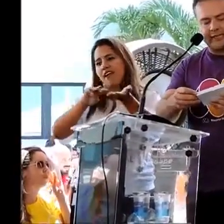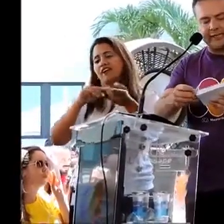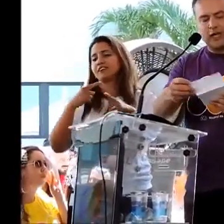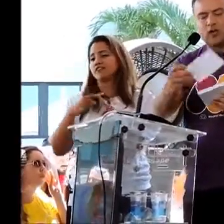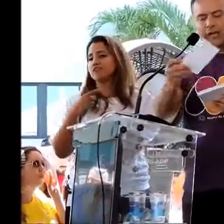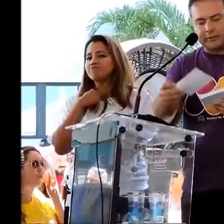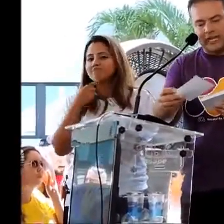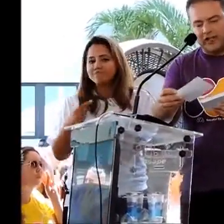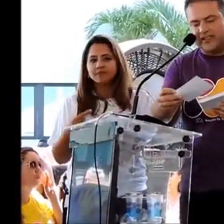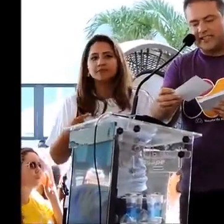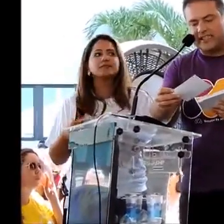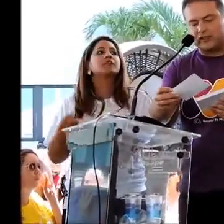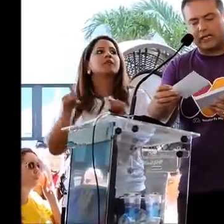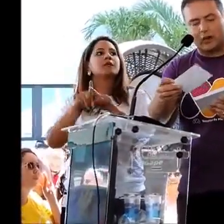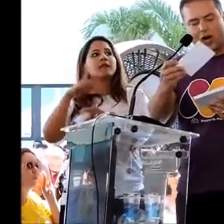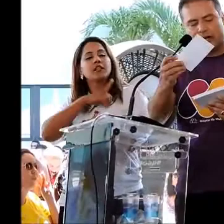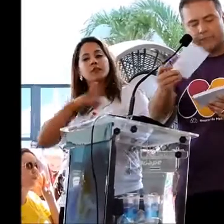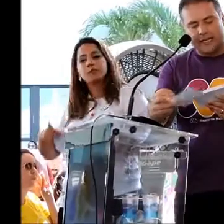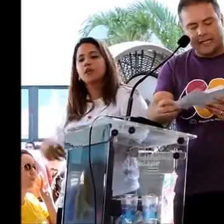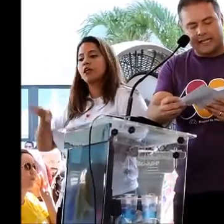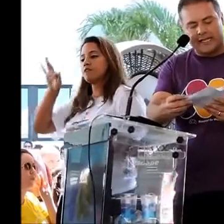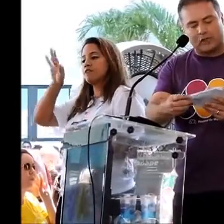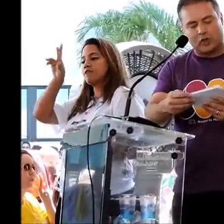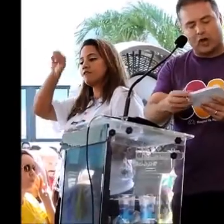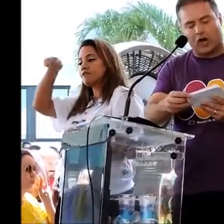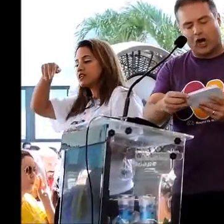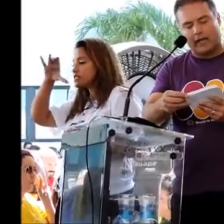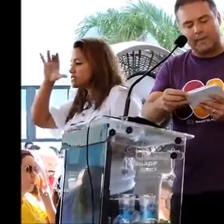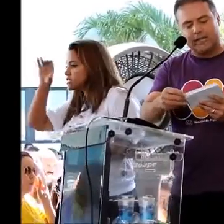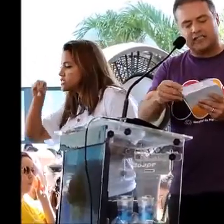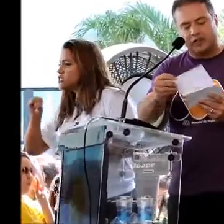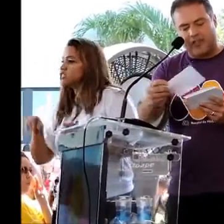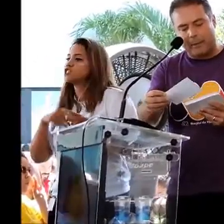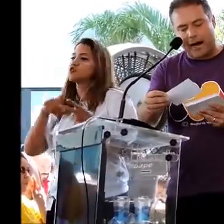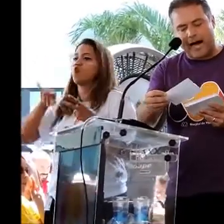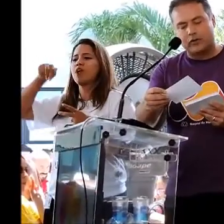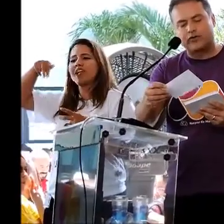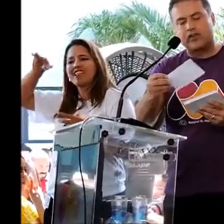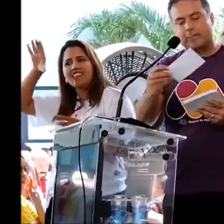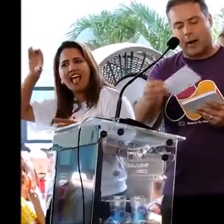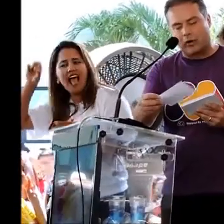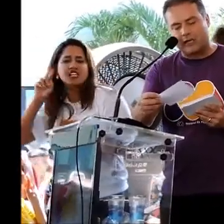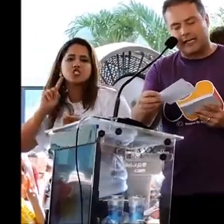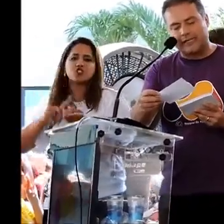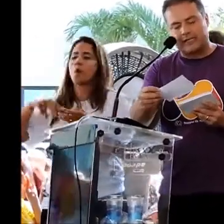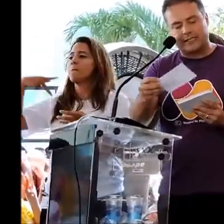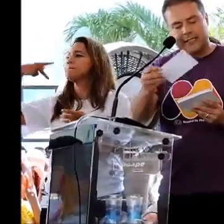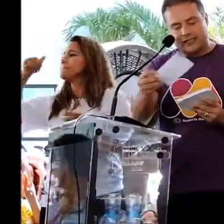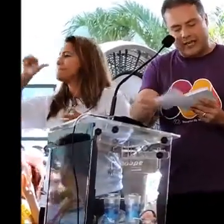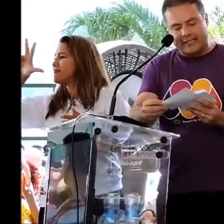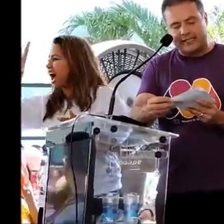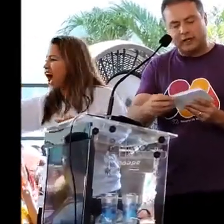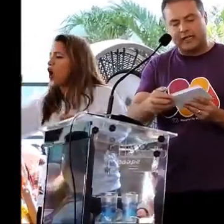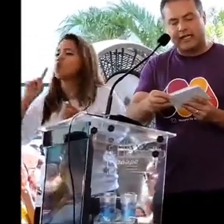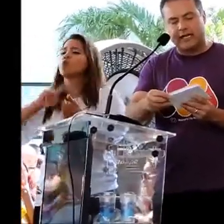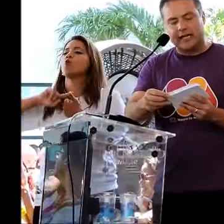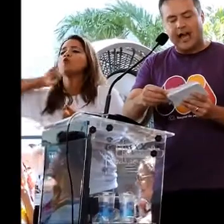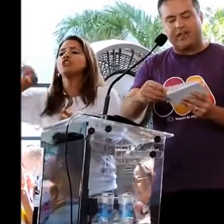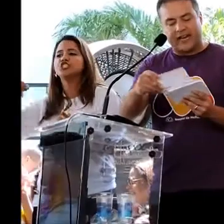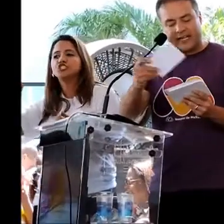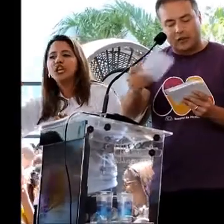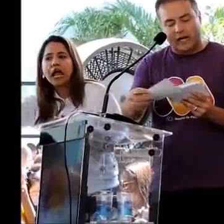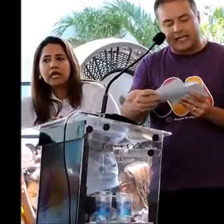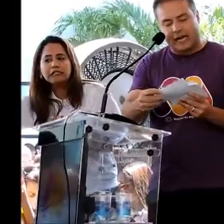estar presente. O deputado Francisco Tenório, Inácio Loyola, Gilvan Barros, Paulo Dantas, Jairzinho